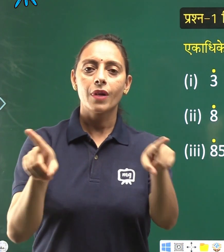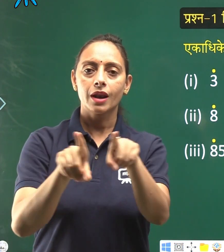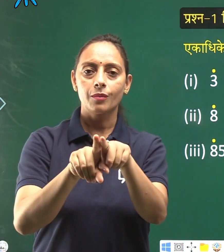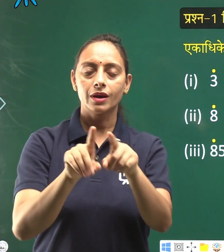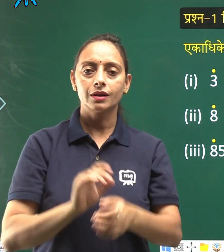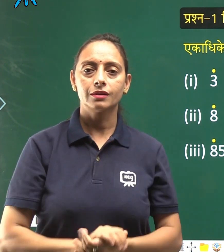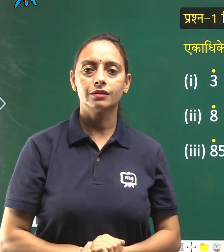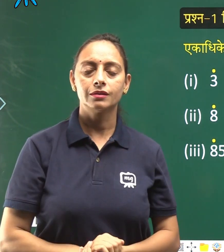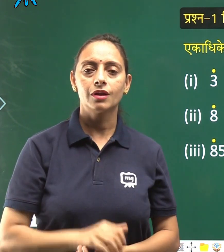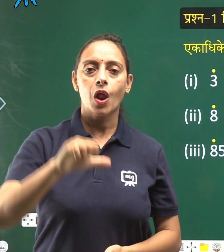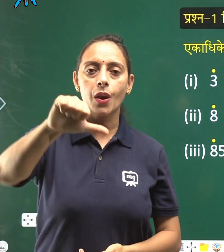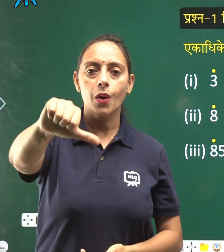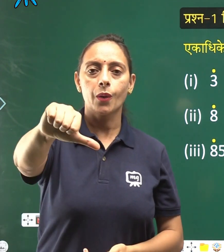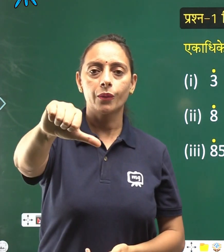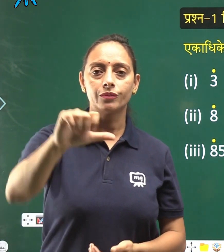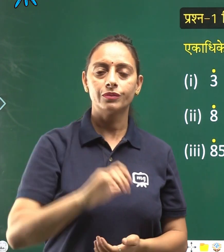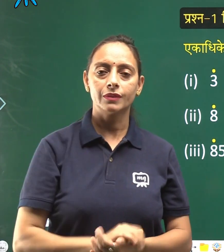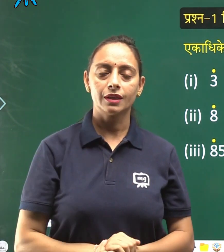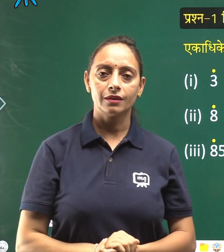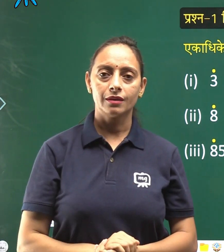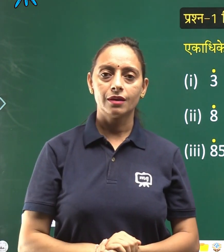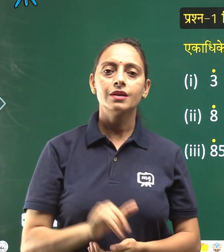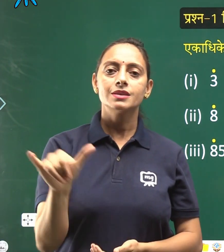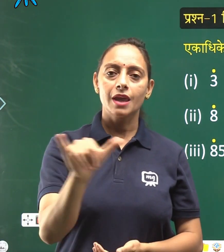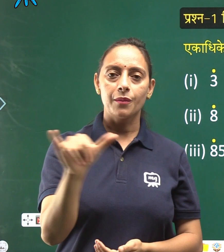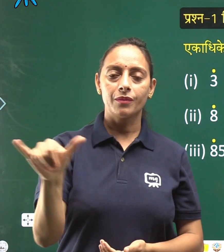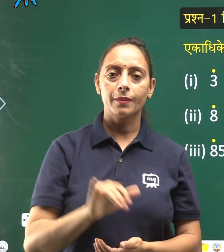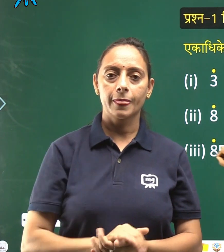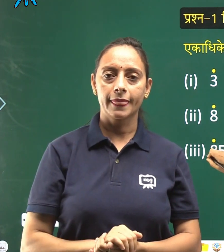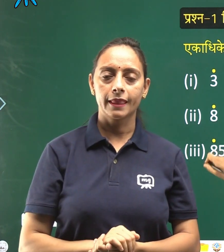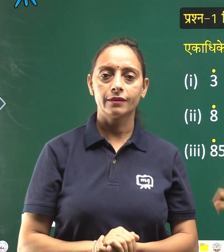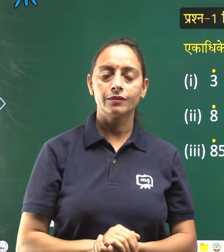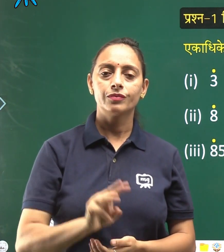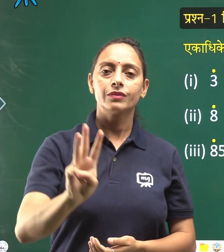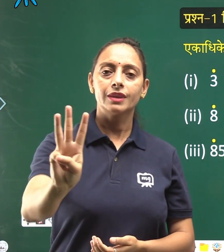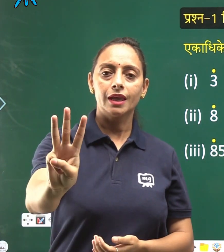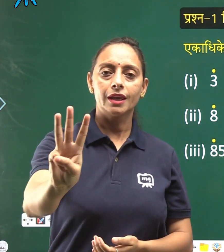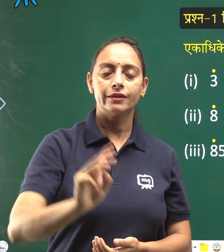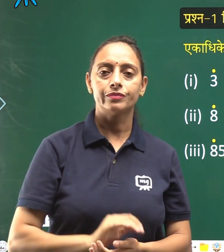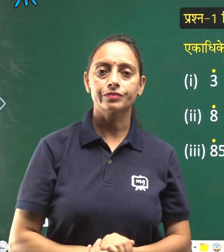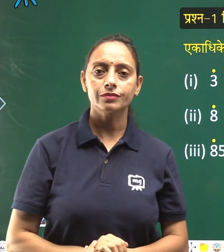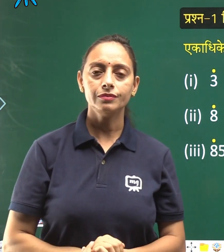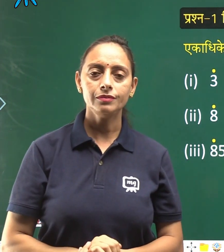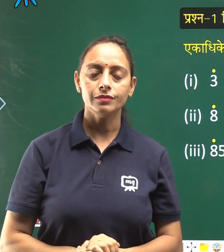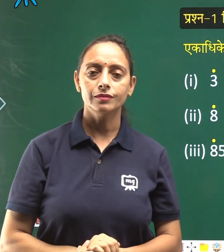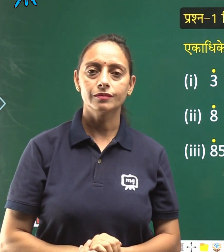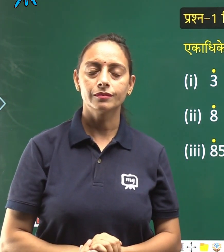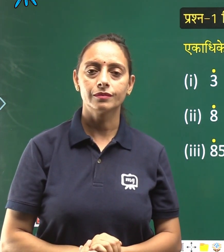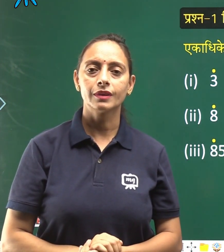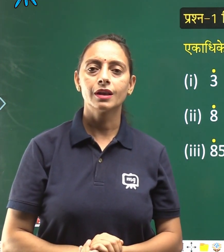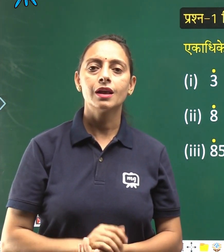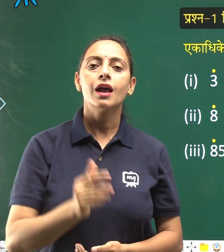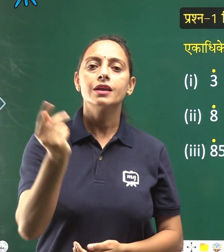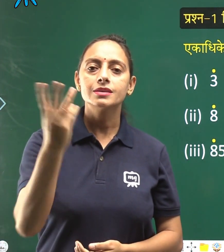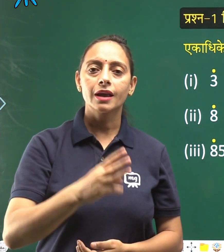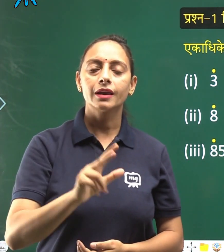बराबर 9। इसी तरह नंबर 3 देखो, संख्या 85